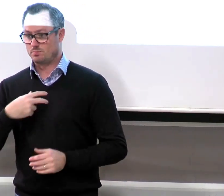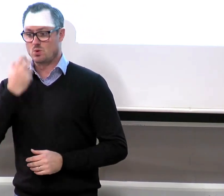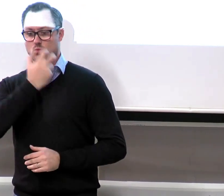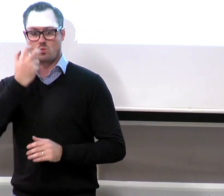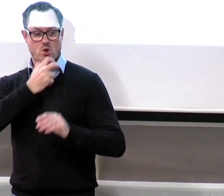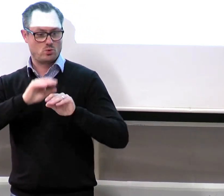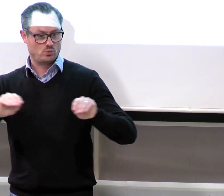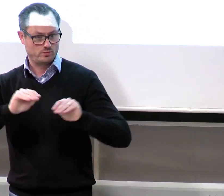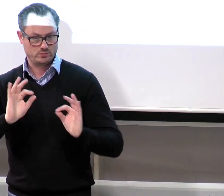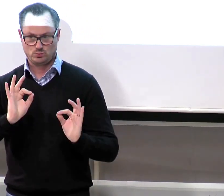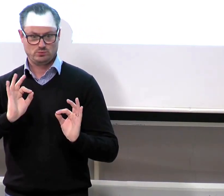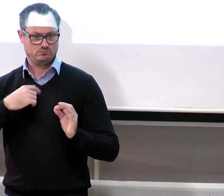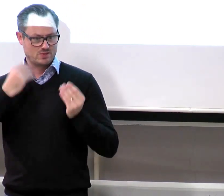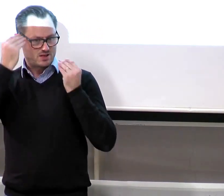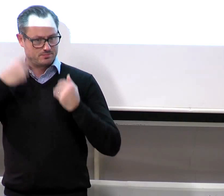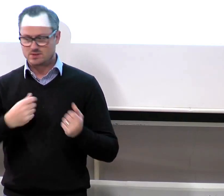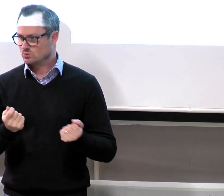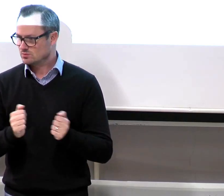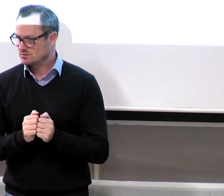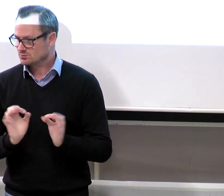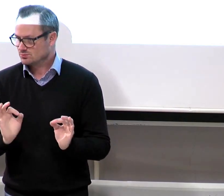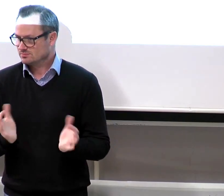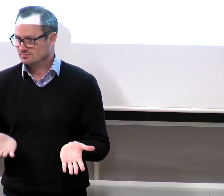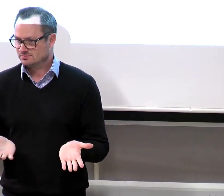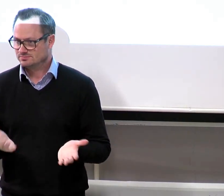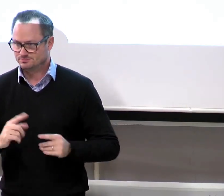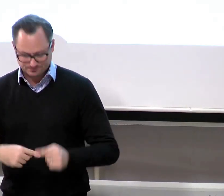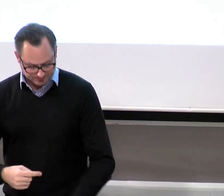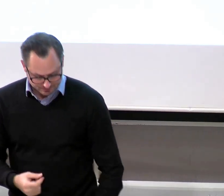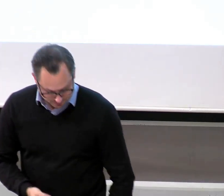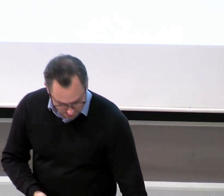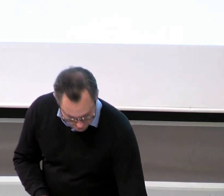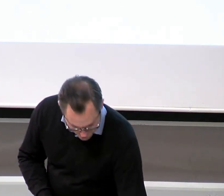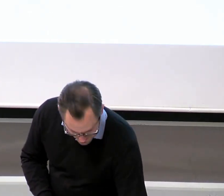tvåspråkig undervisning i dövskolan. Om det var den orala metoden som gällde när jag gick i skolan.